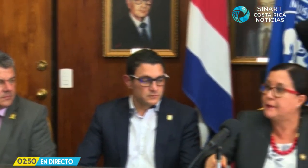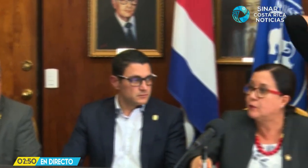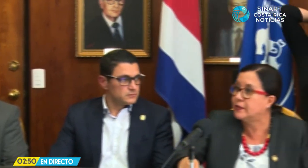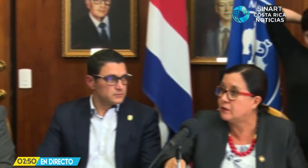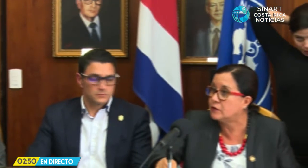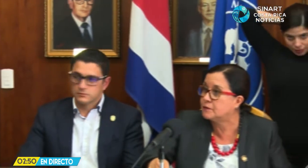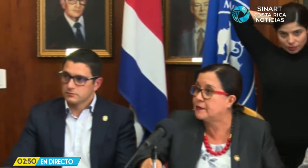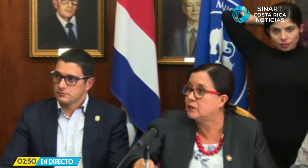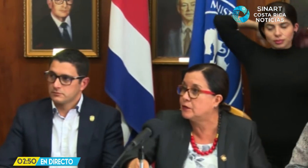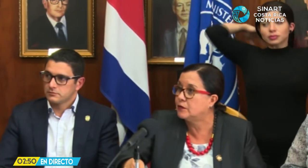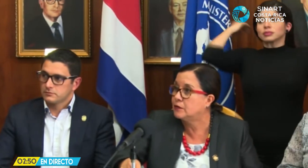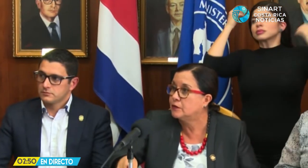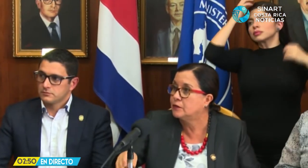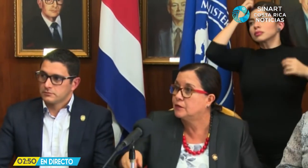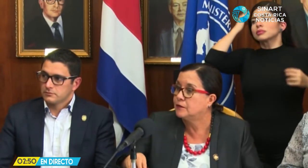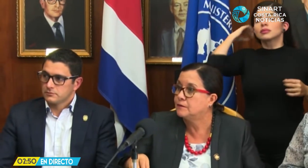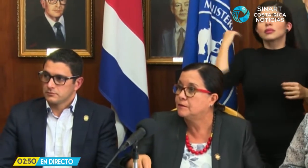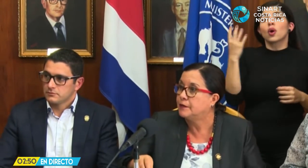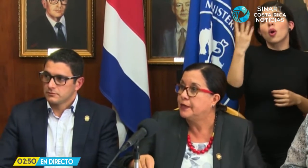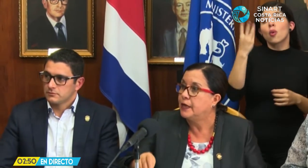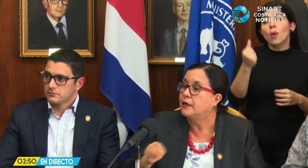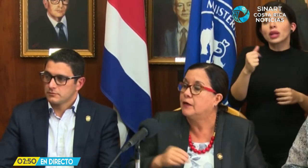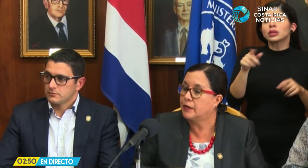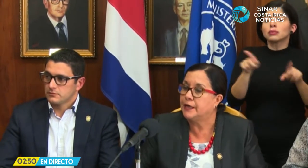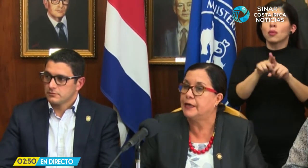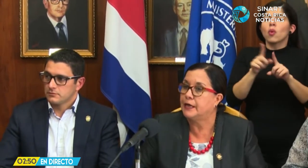La pregunta era con respecto...